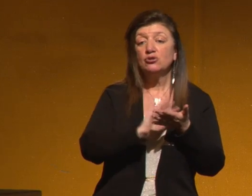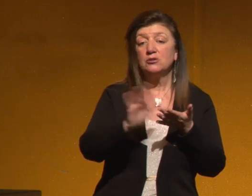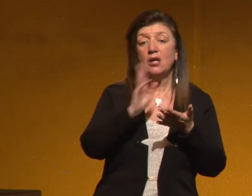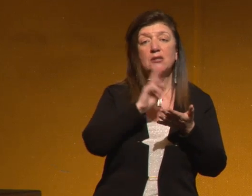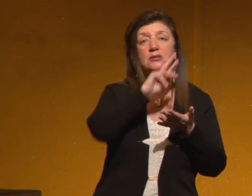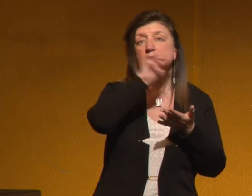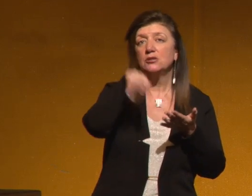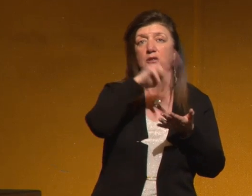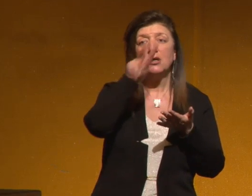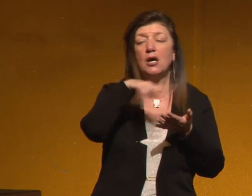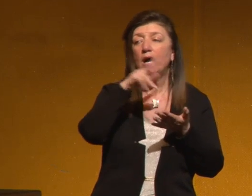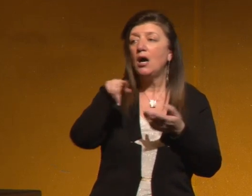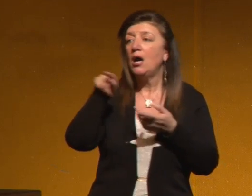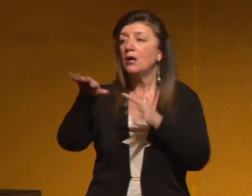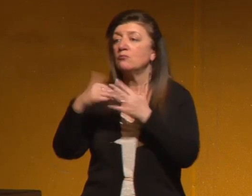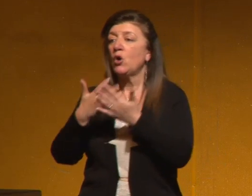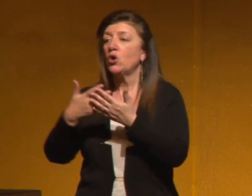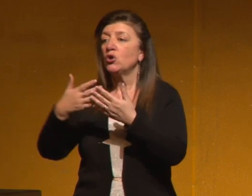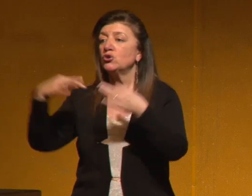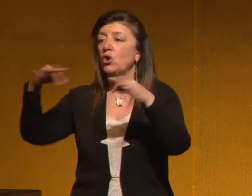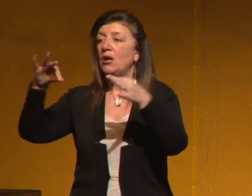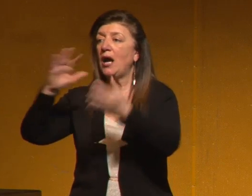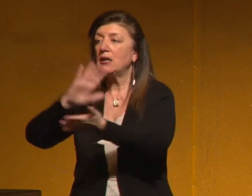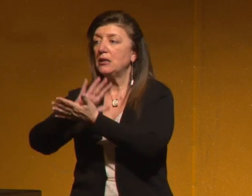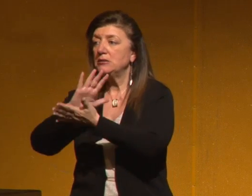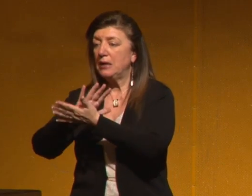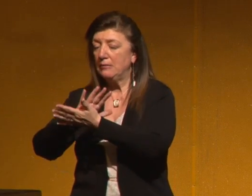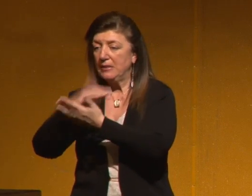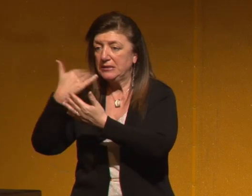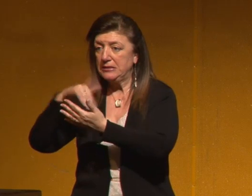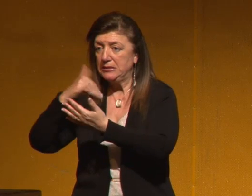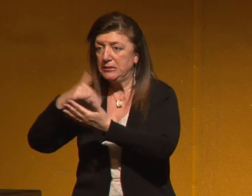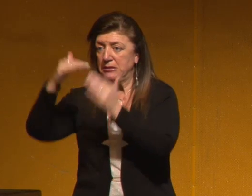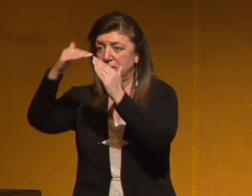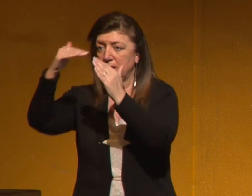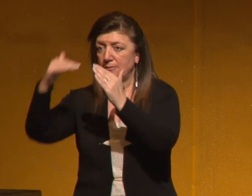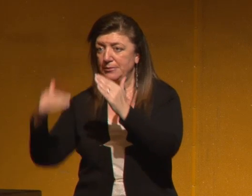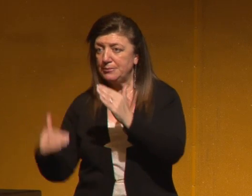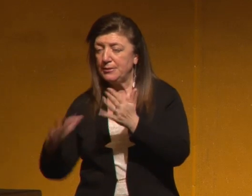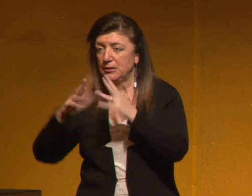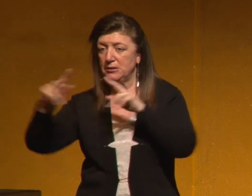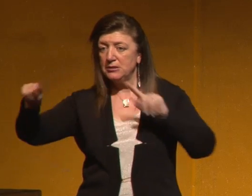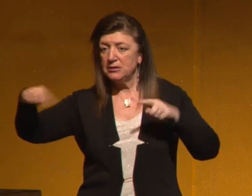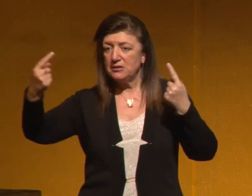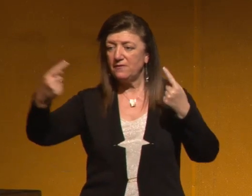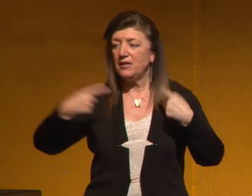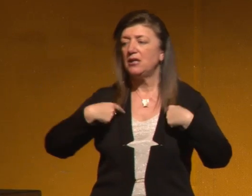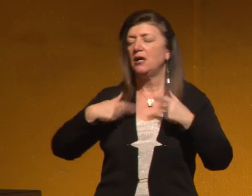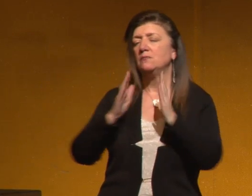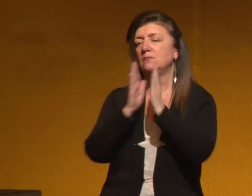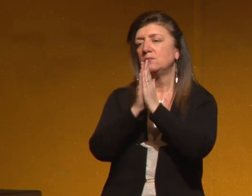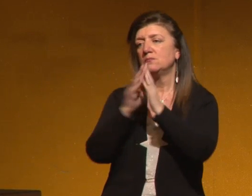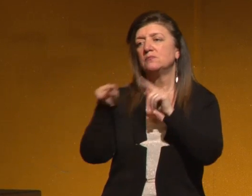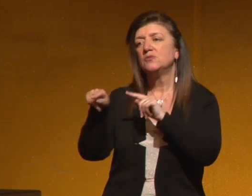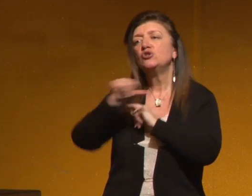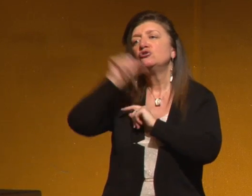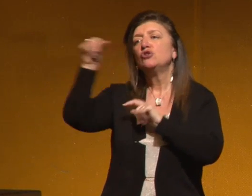trova quindi ad affrontare una sfida difficile che noi tutti siamo chiamati a contrastare perché solo la carta stampata